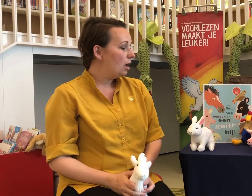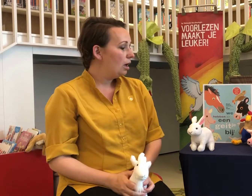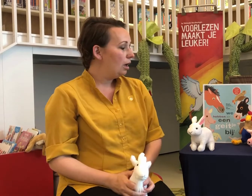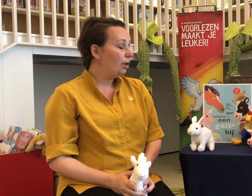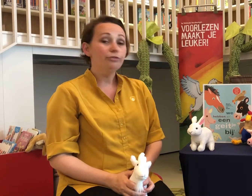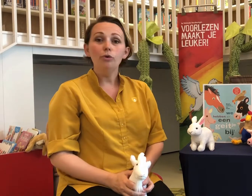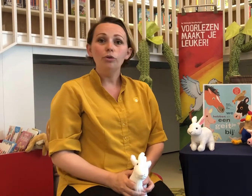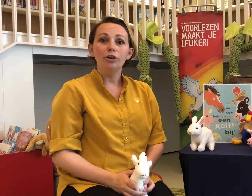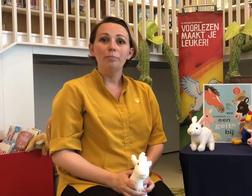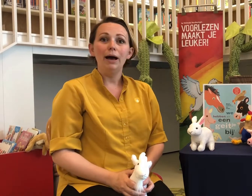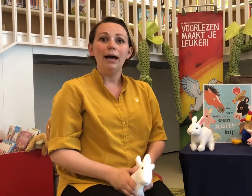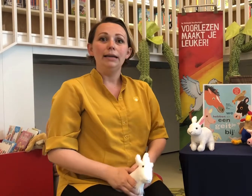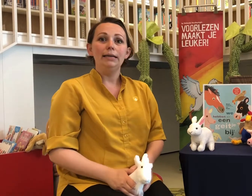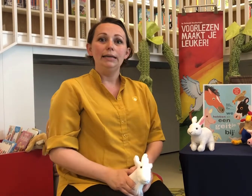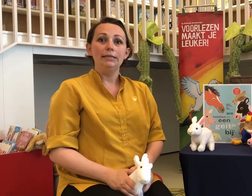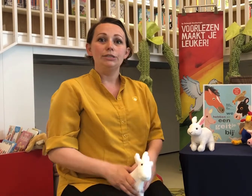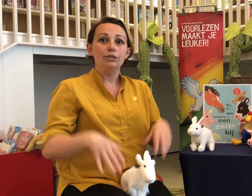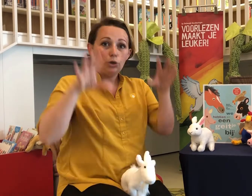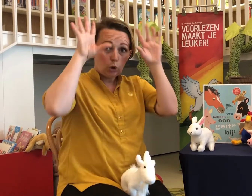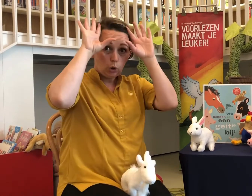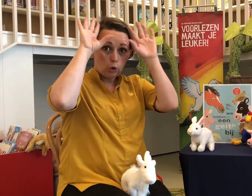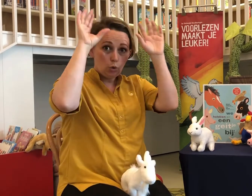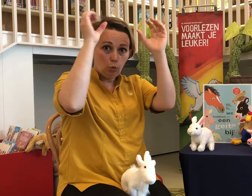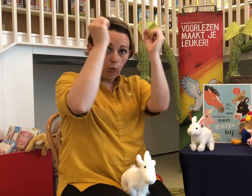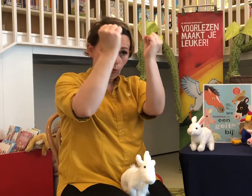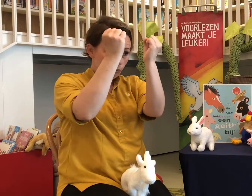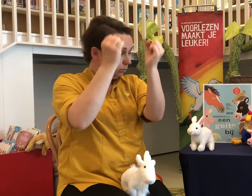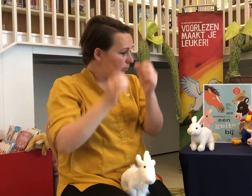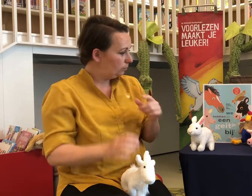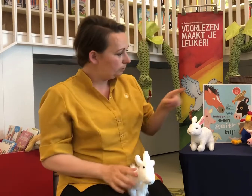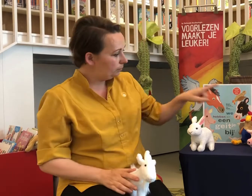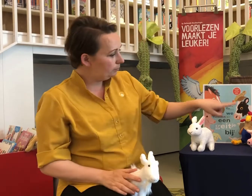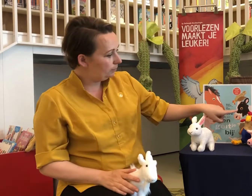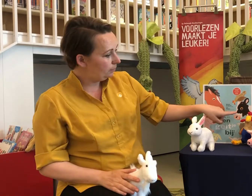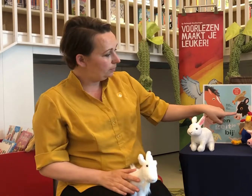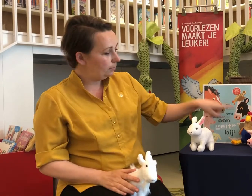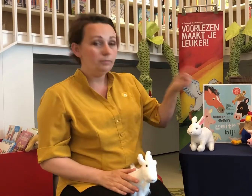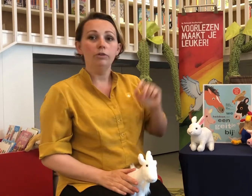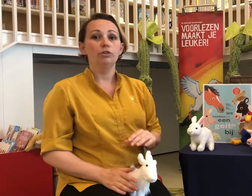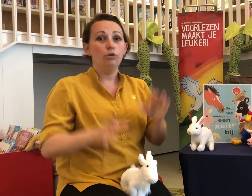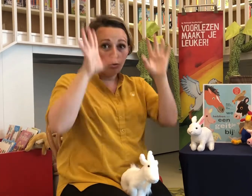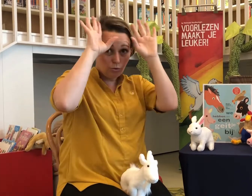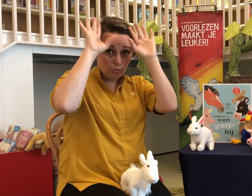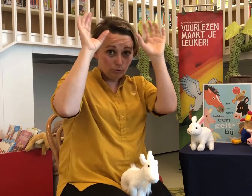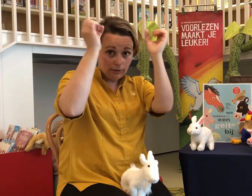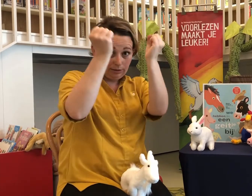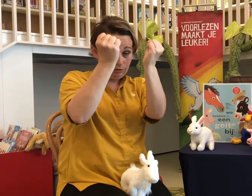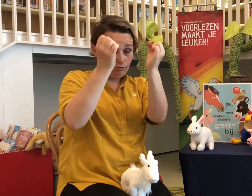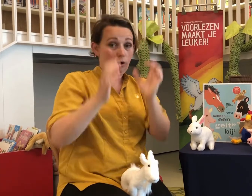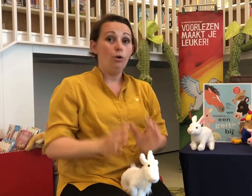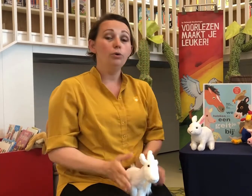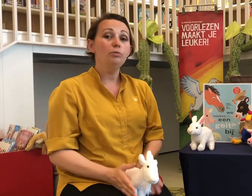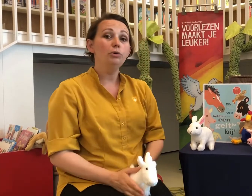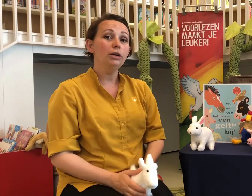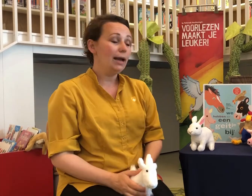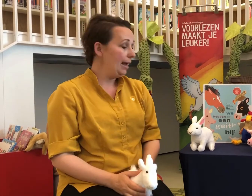Het volgende gebaar is koe want een koe is natuurlijk ook op de boerderij.